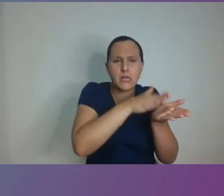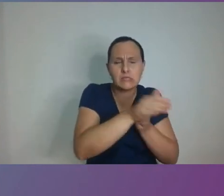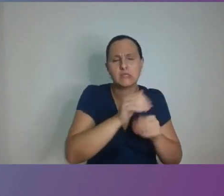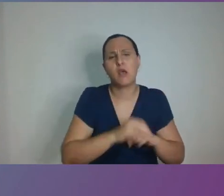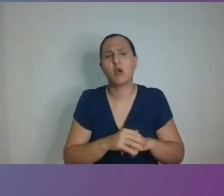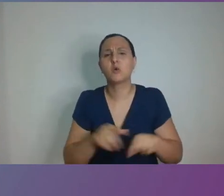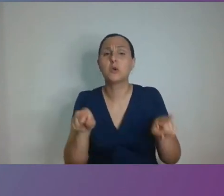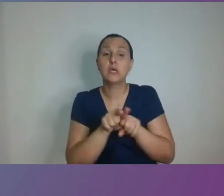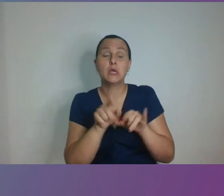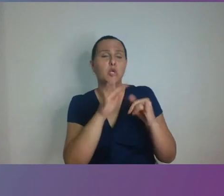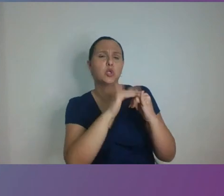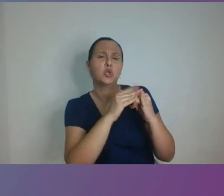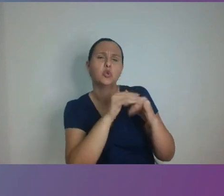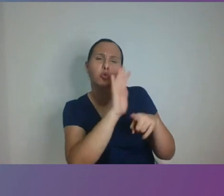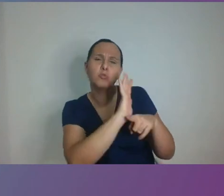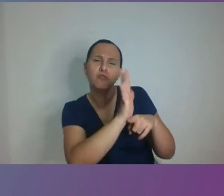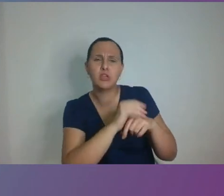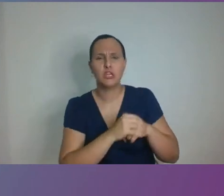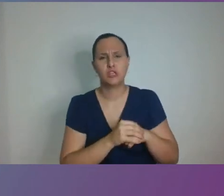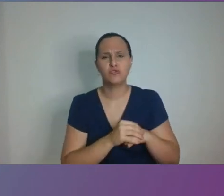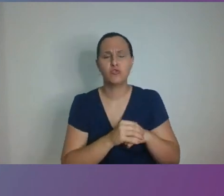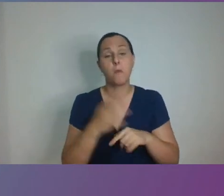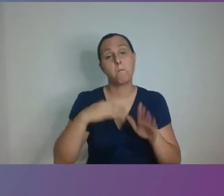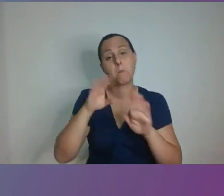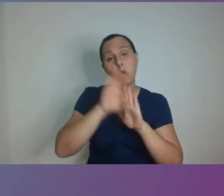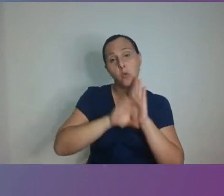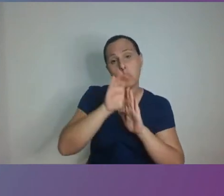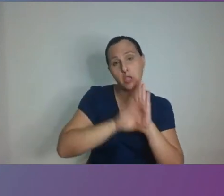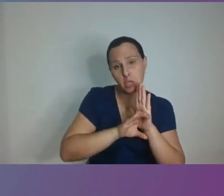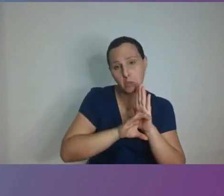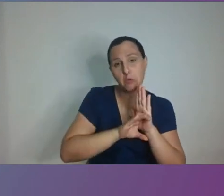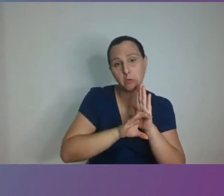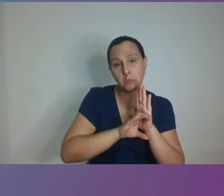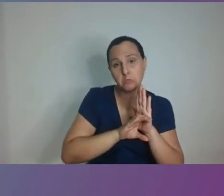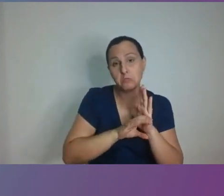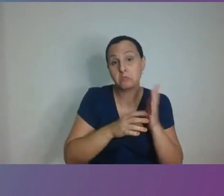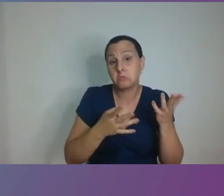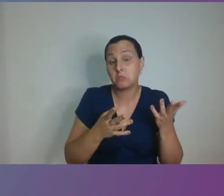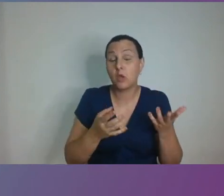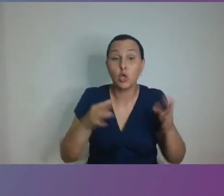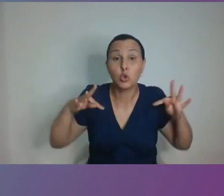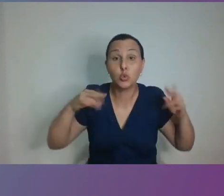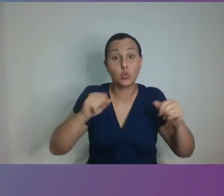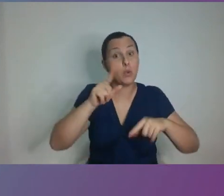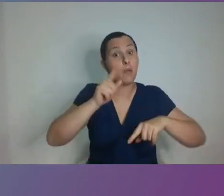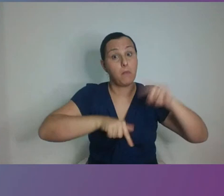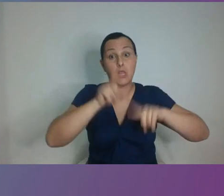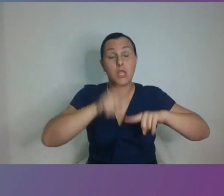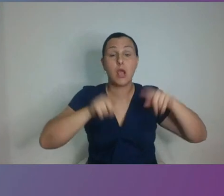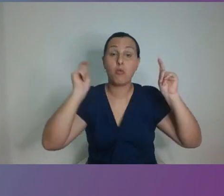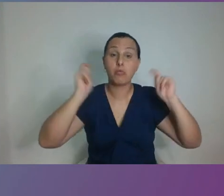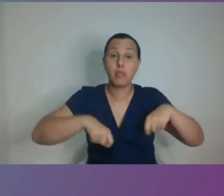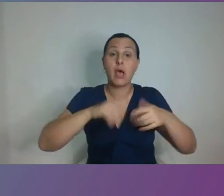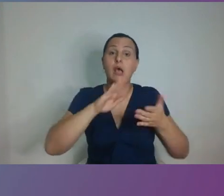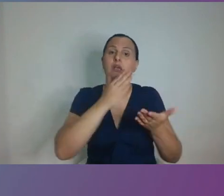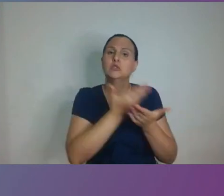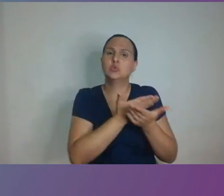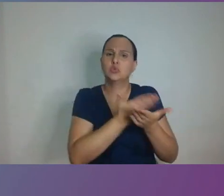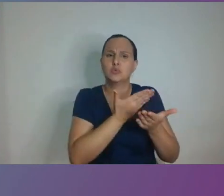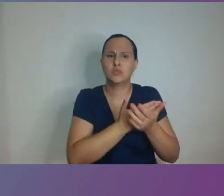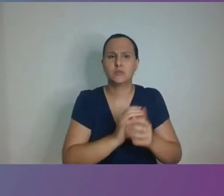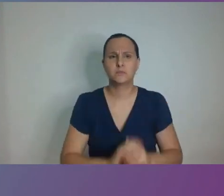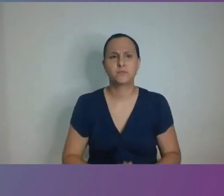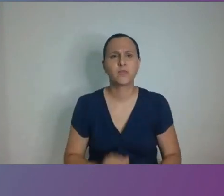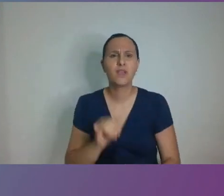é material de preparação. Por exemplo, uma coisa que eu falei para vocês. Vocês nunca vão ver eu falando interpretação voz. Não